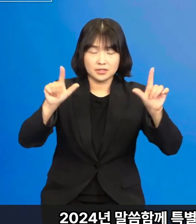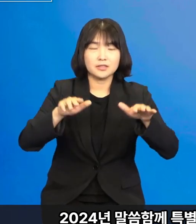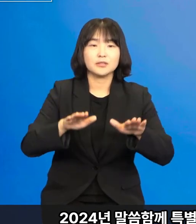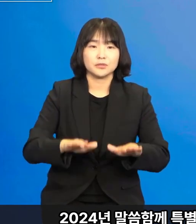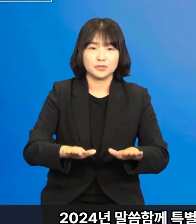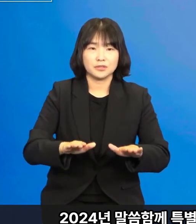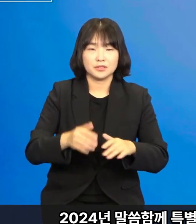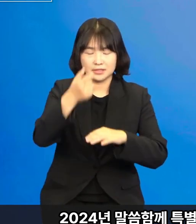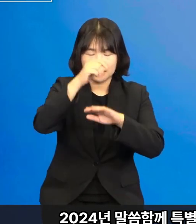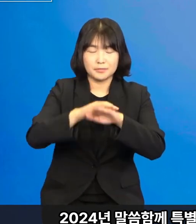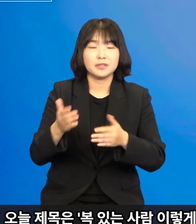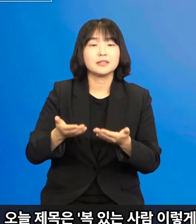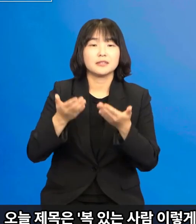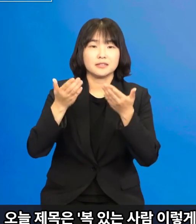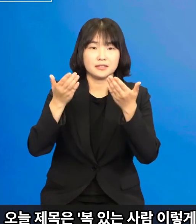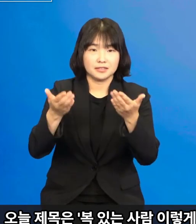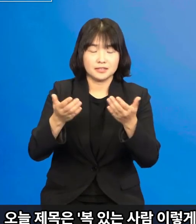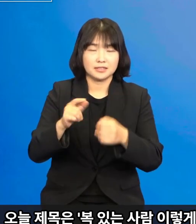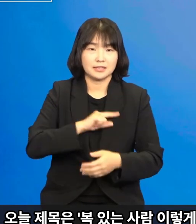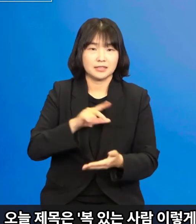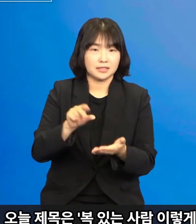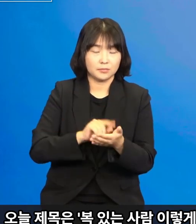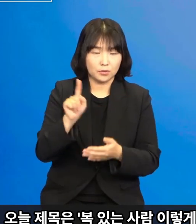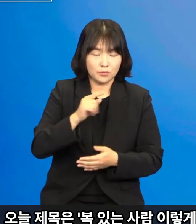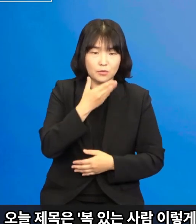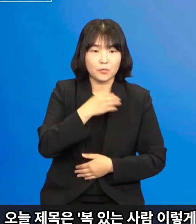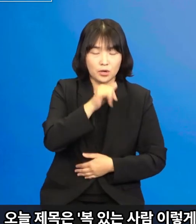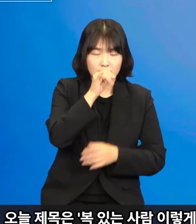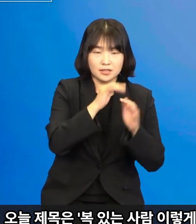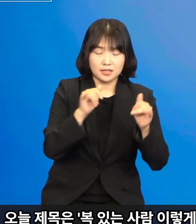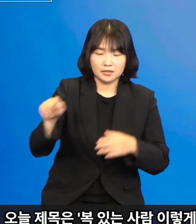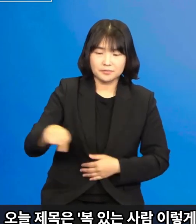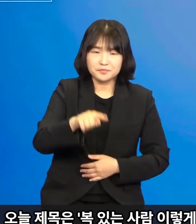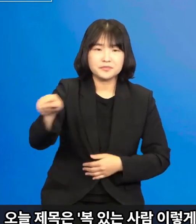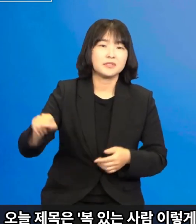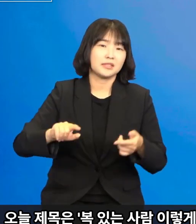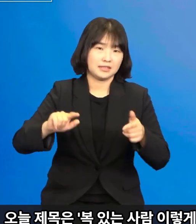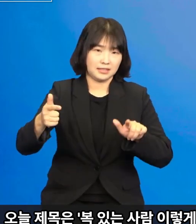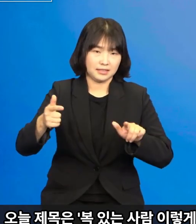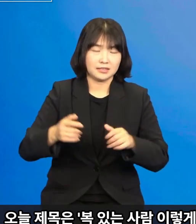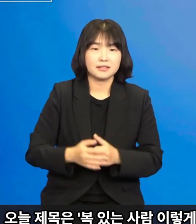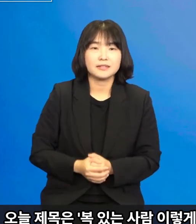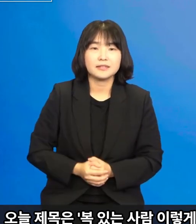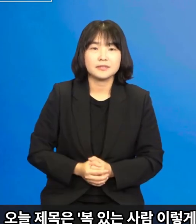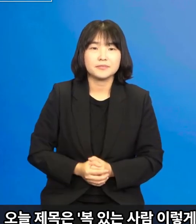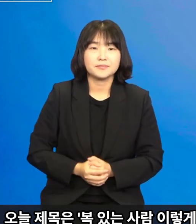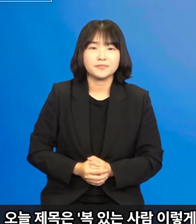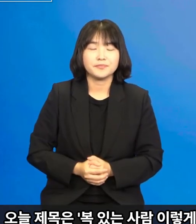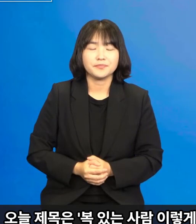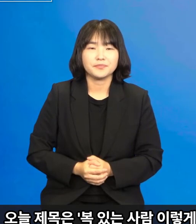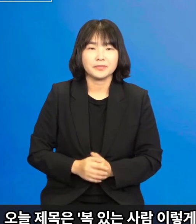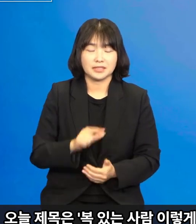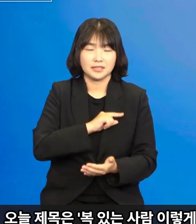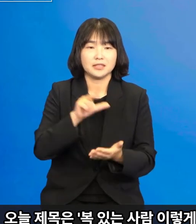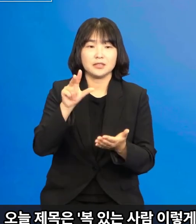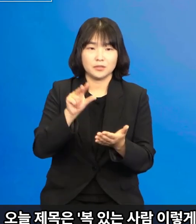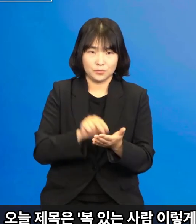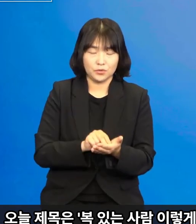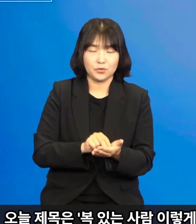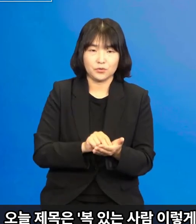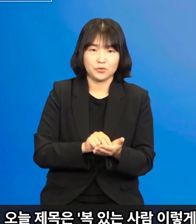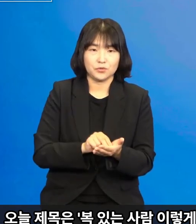오늘 예배 드리게 되는데요. 오늘 제목은 복 있는 사람은 이렇게 다르다. 복 있는 사람은 이렇게 다르다라는 제목의